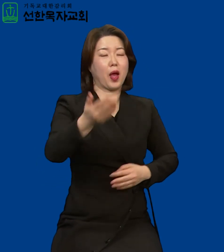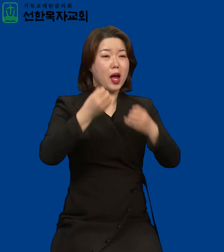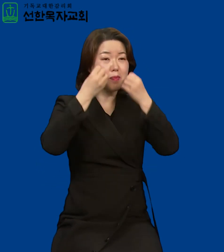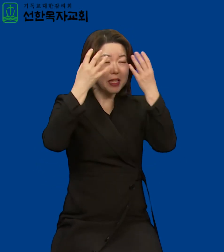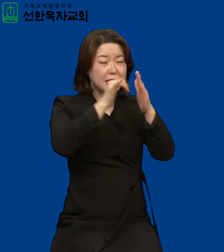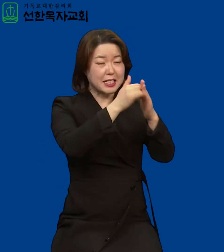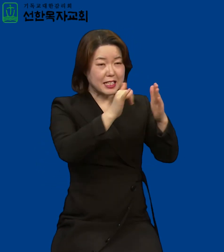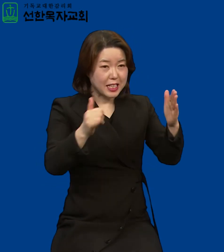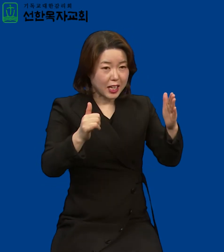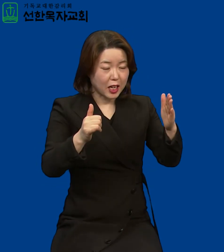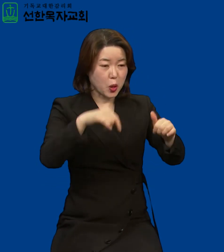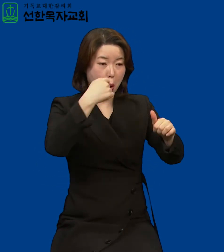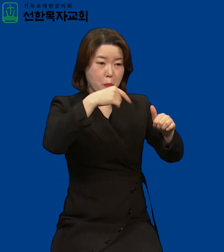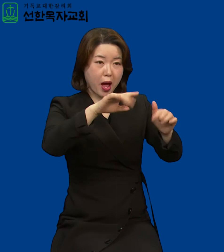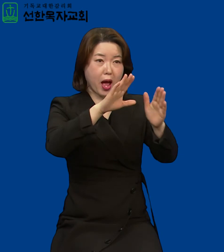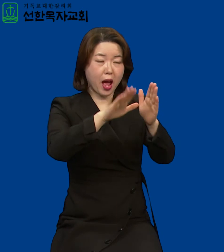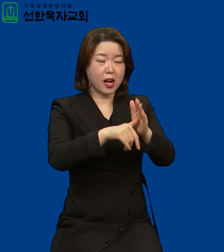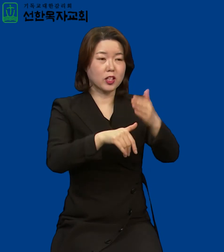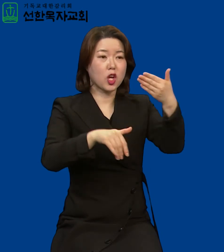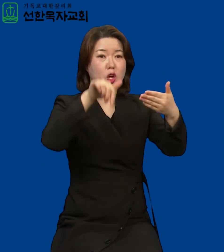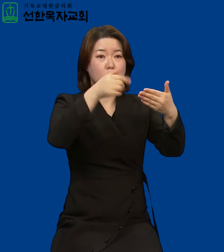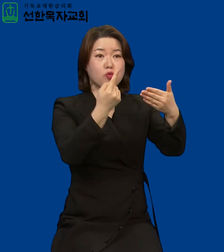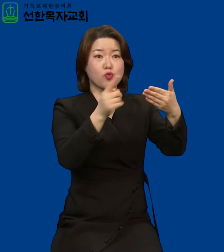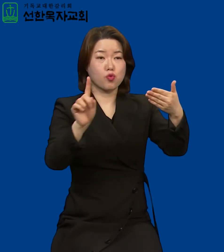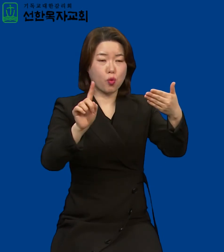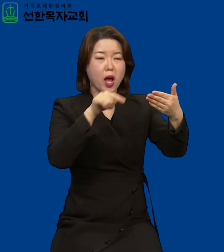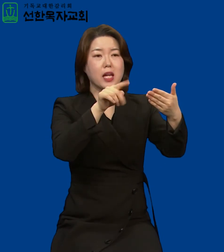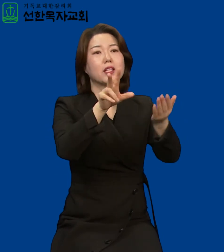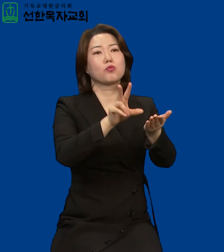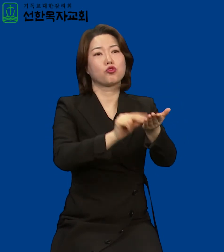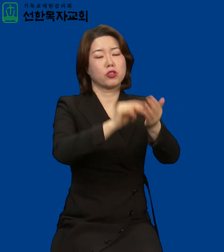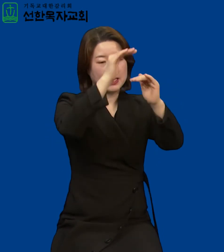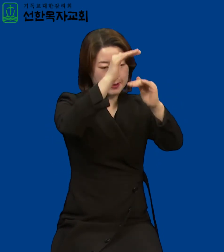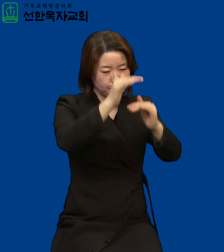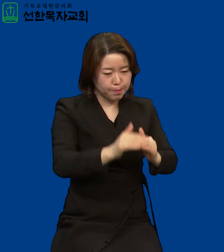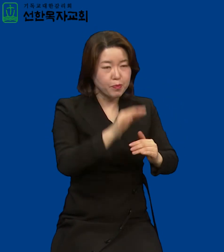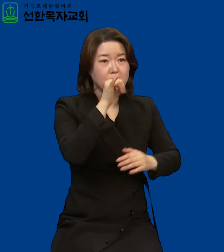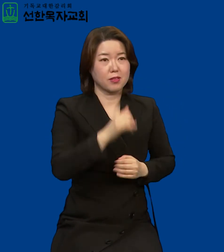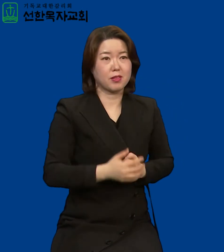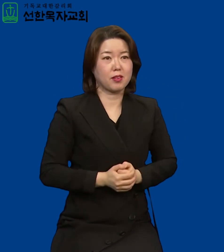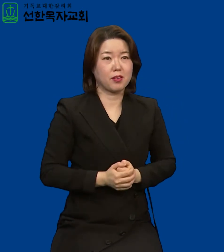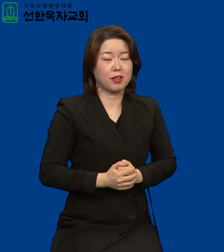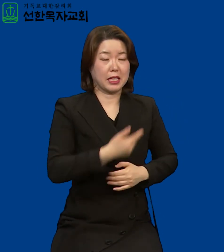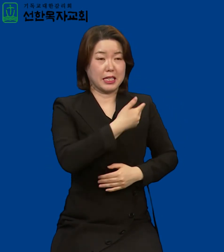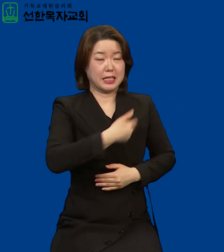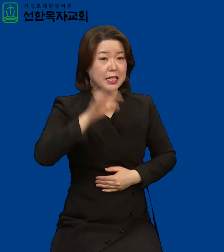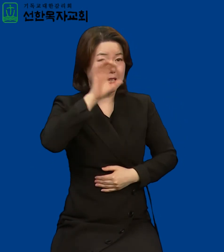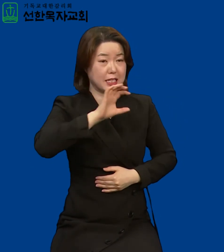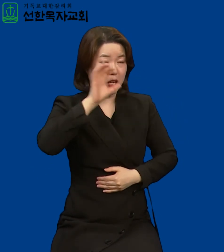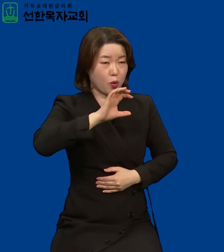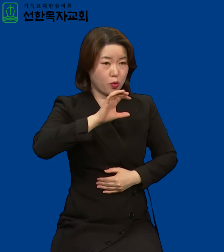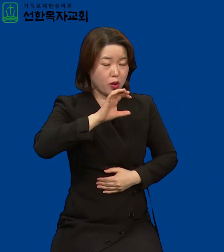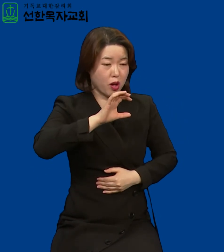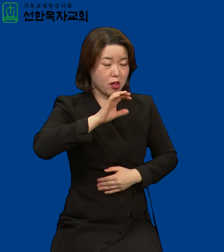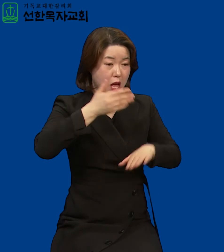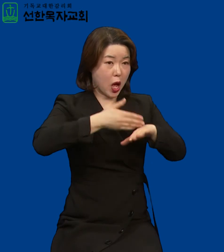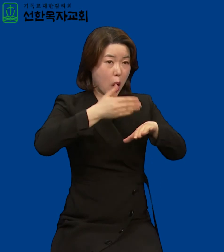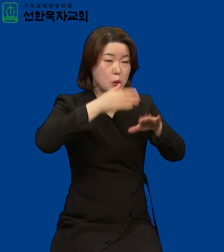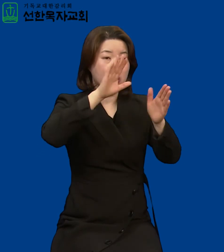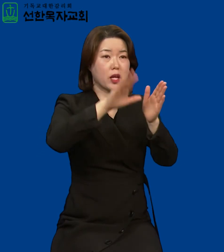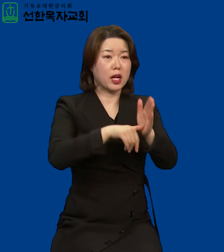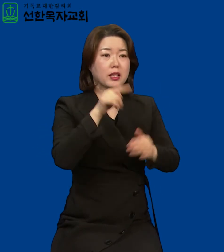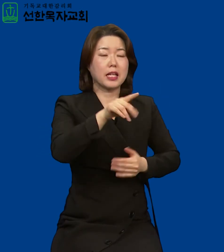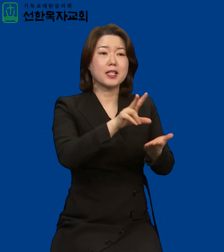때 국가의 그 문제를 다루고 있어요. 여러분 제자훈련, 예수님의 사람 제자훈련 받으실 때 이 문제에